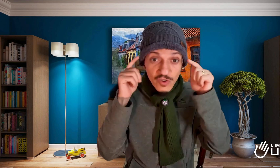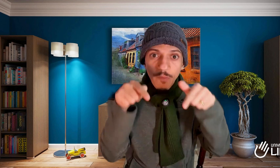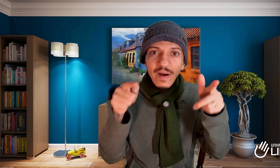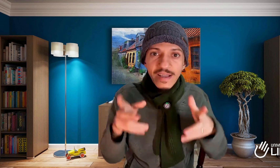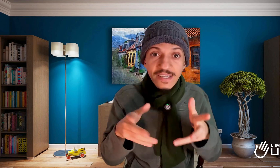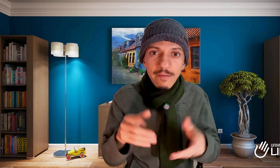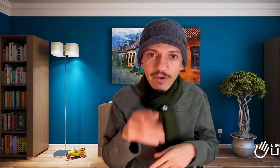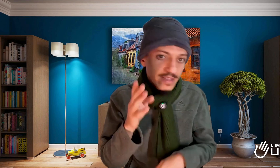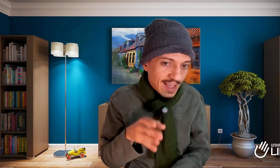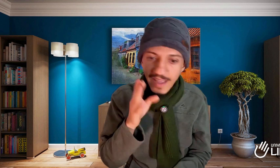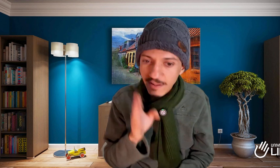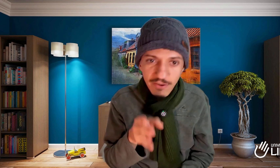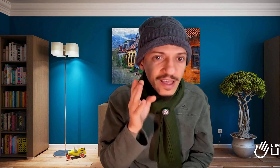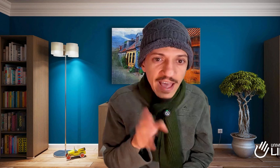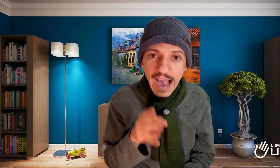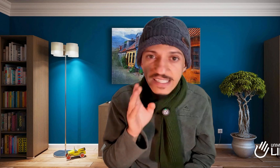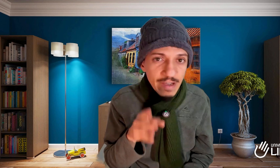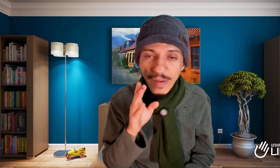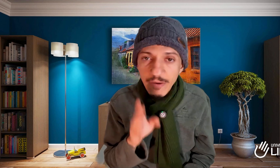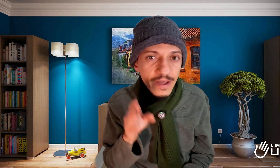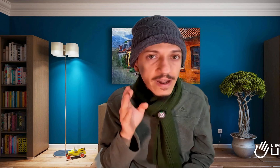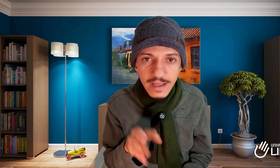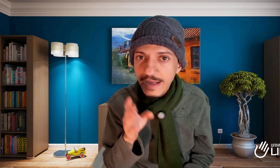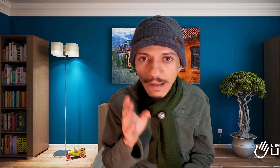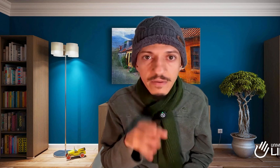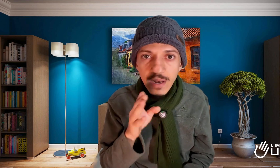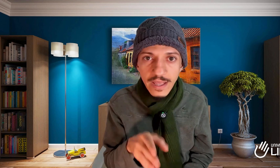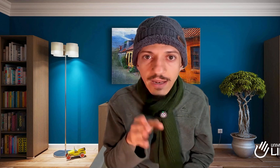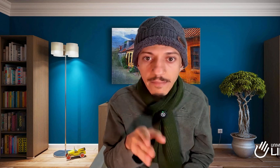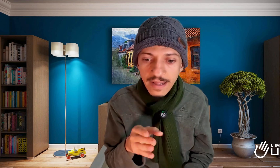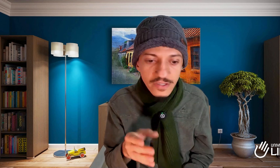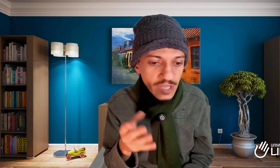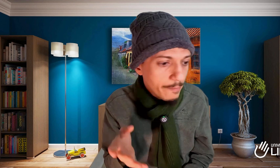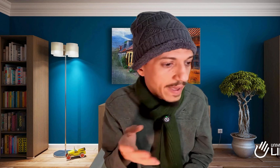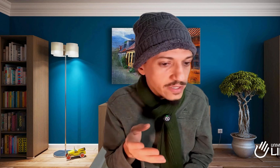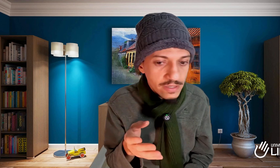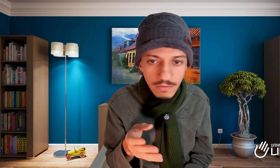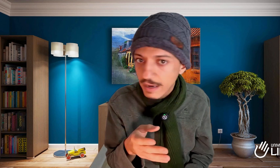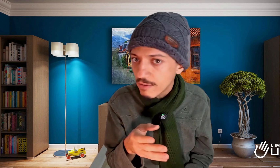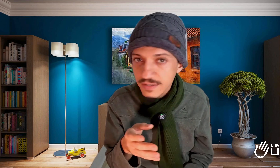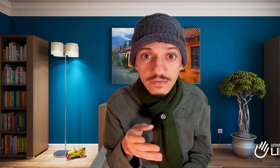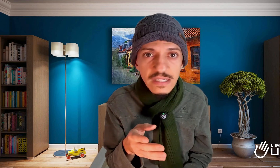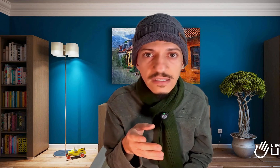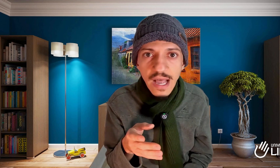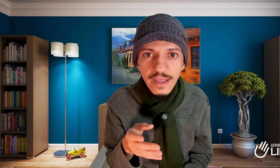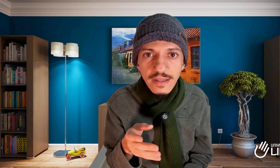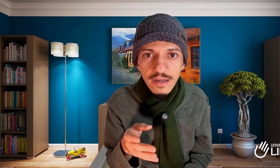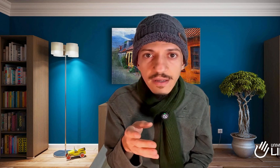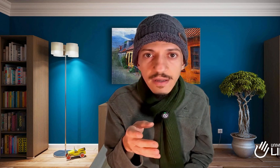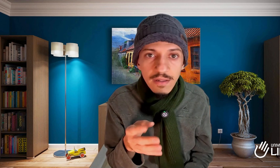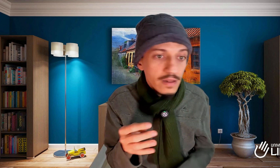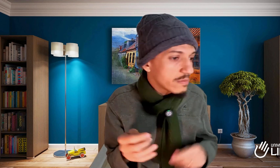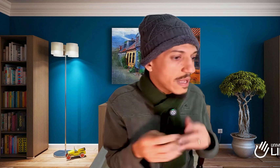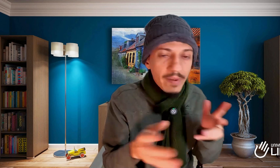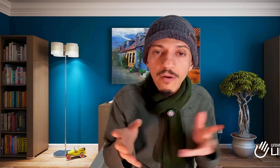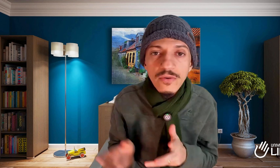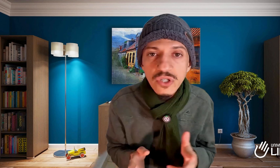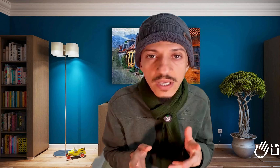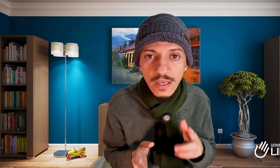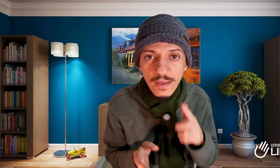esse caminho aqui tá indo. Aí você vai percorrendo aquele caminho ali na mata e de repente o negócio não tem saída. Não tem para onde ir. Você